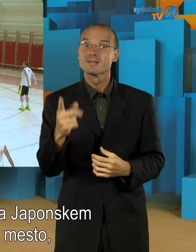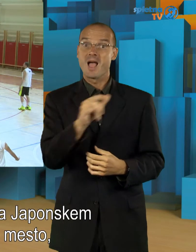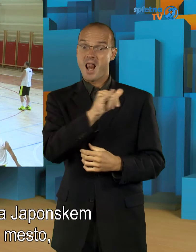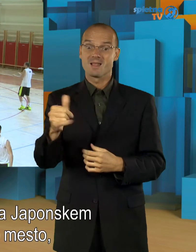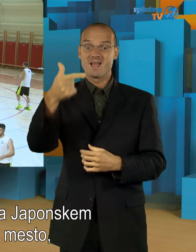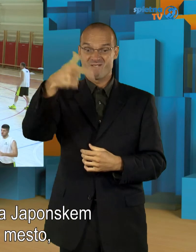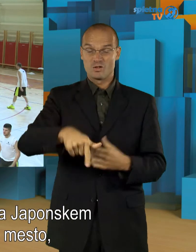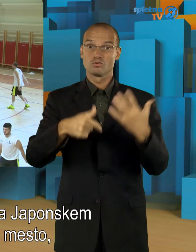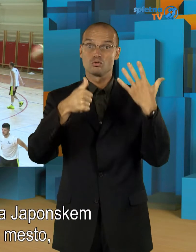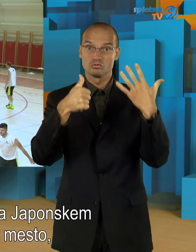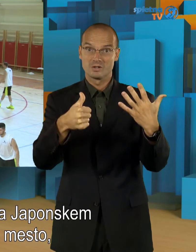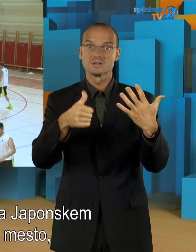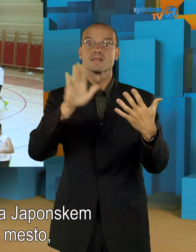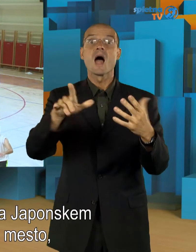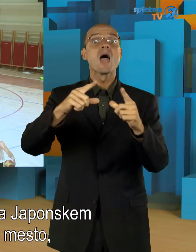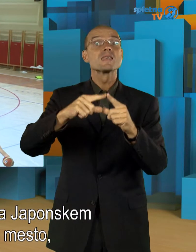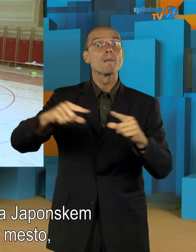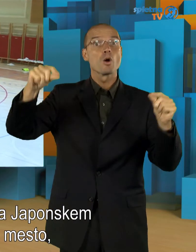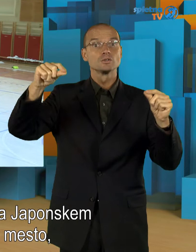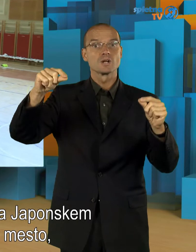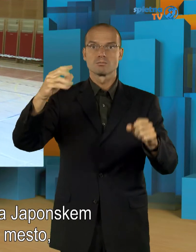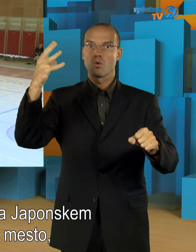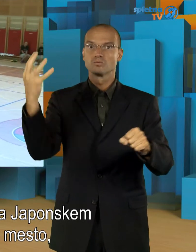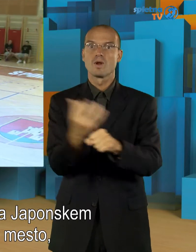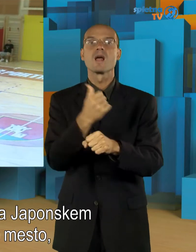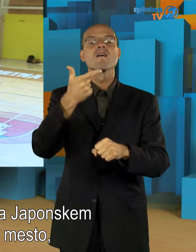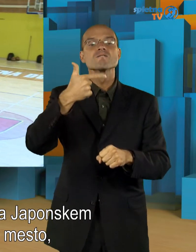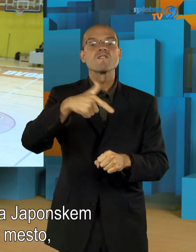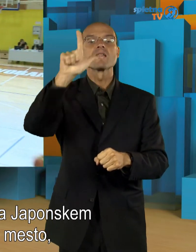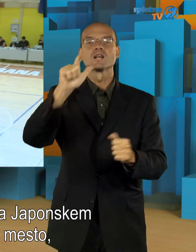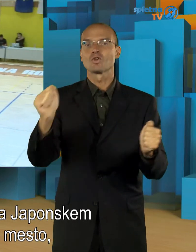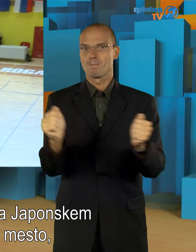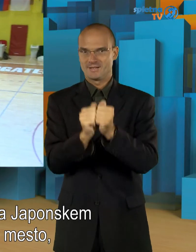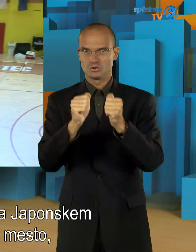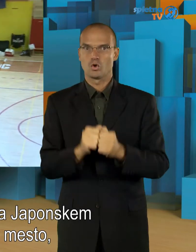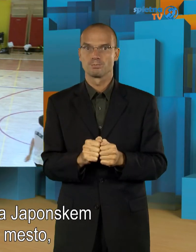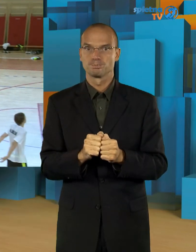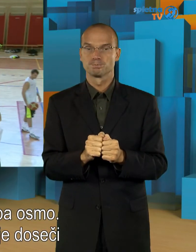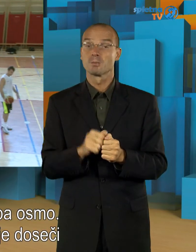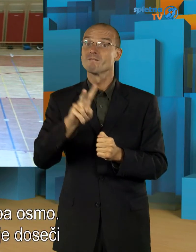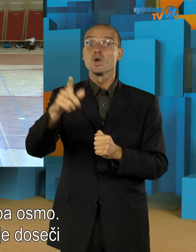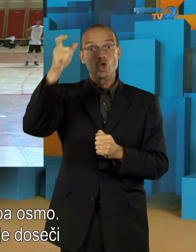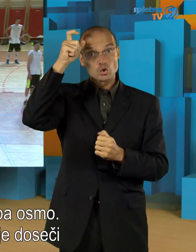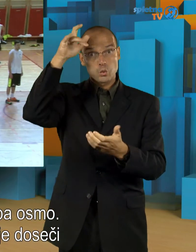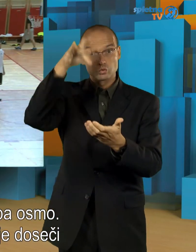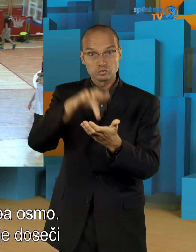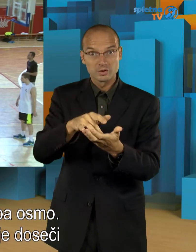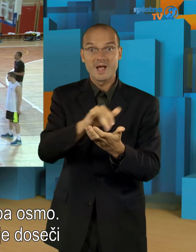Slovenija je leta 2006 na Japonskem osvojila 12. mesto, v Turčiji leta 2010 pa 8.